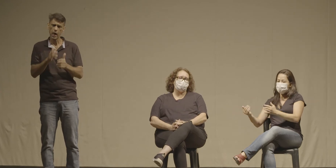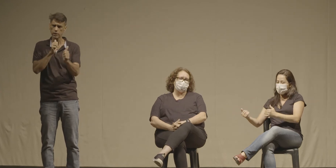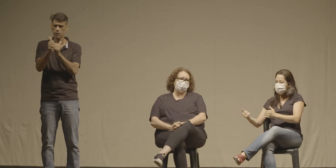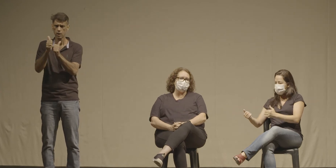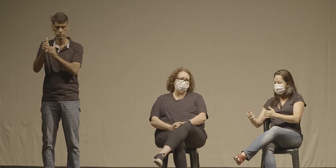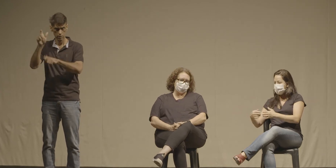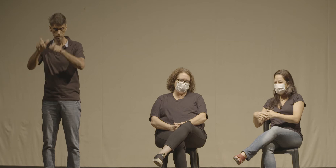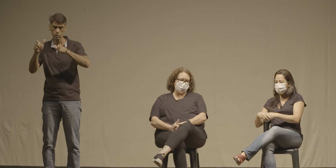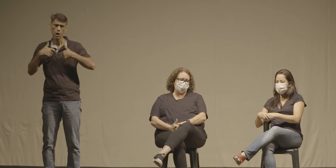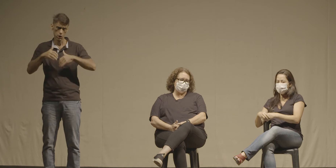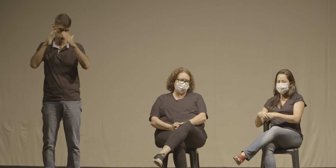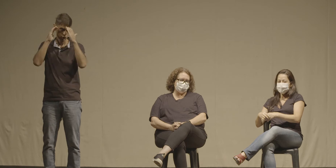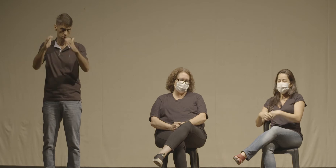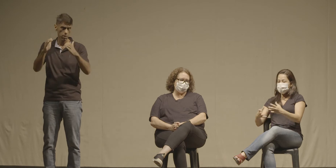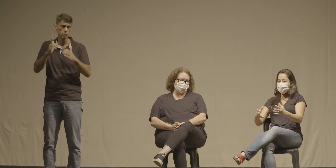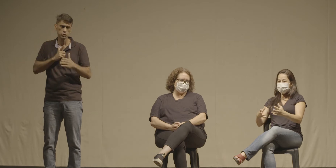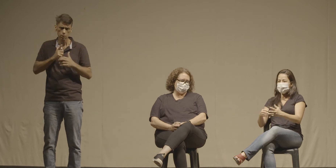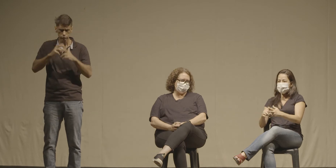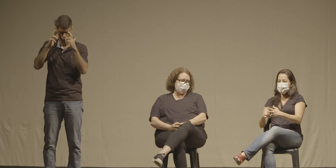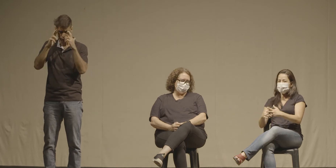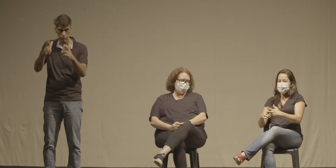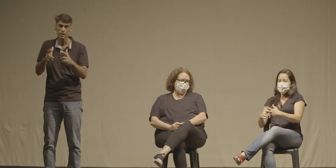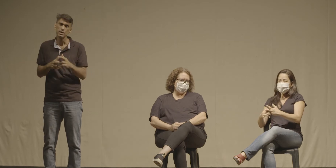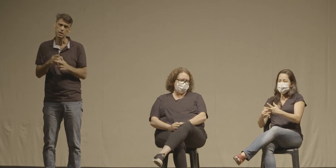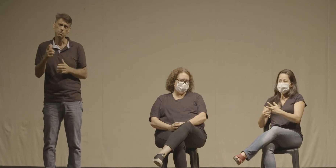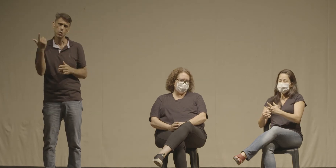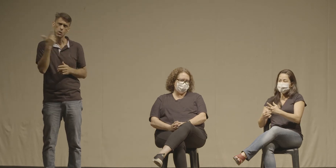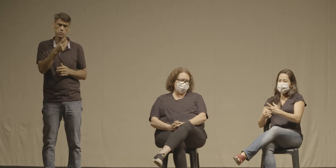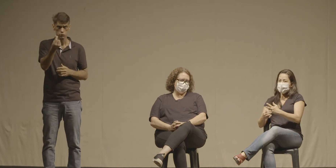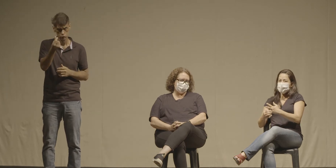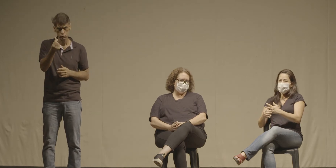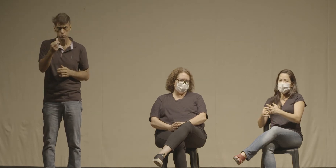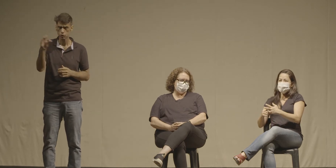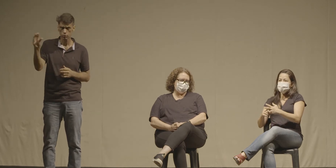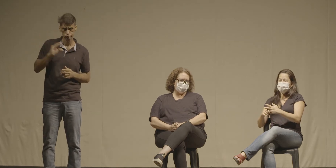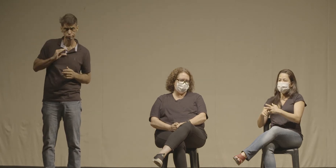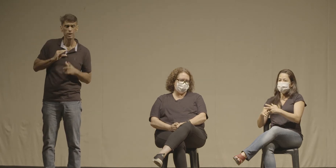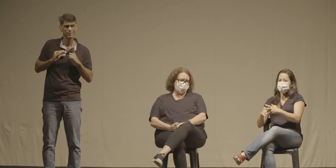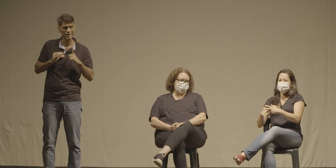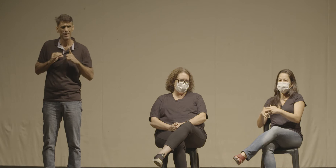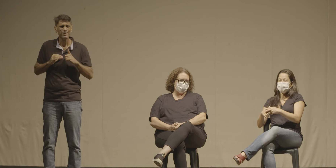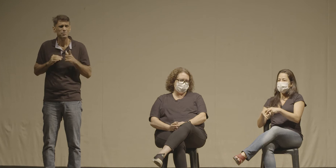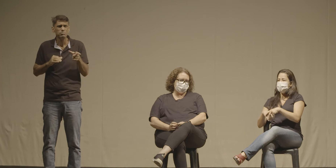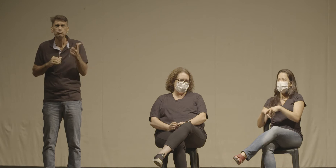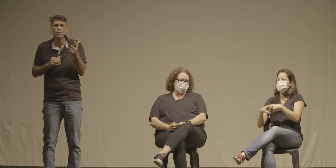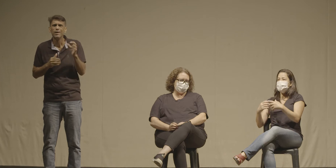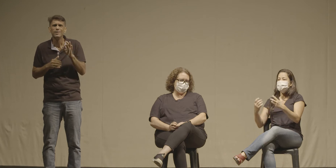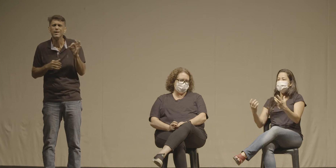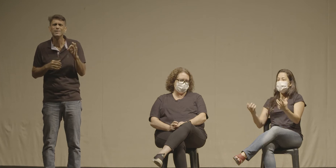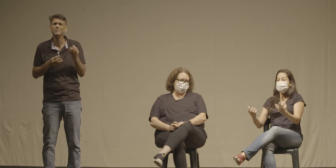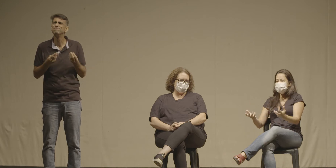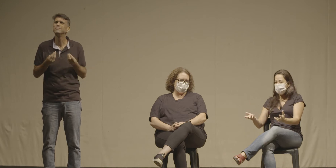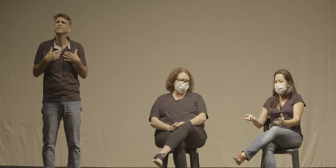têm um pouco mais de respeito e respaldo financeiro, mas é de um... Eu não